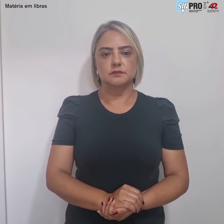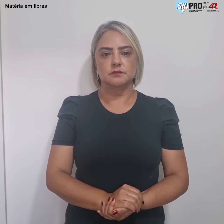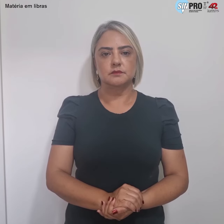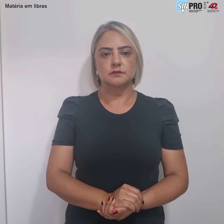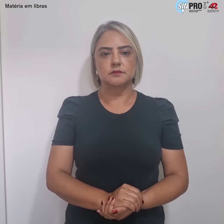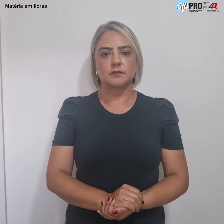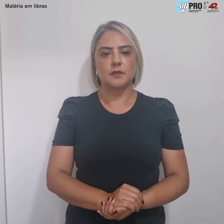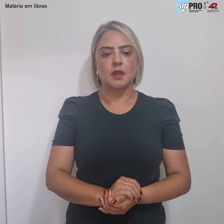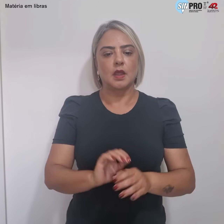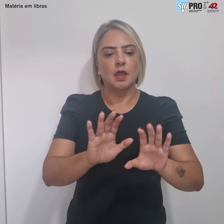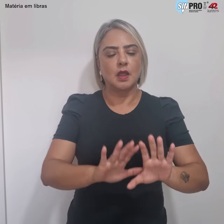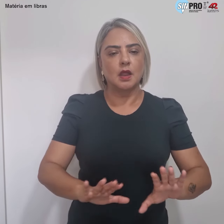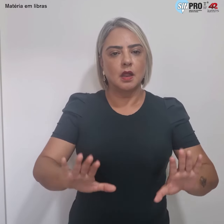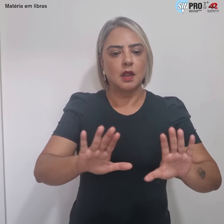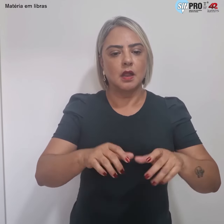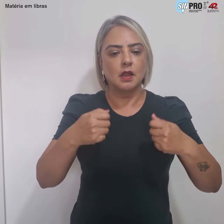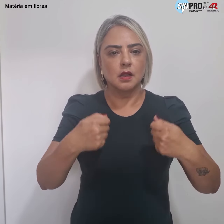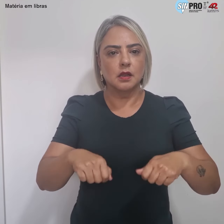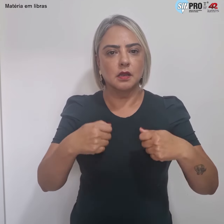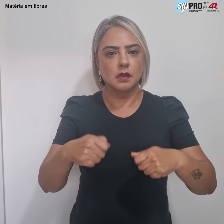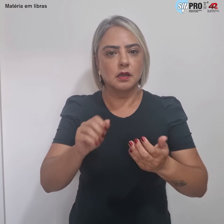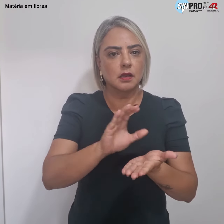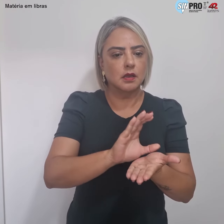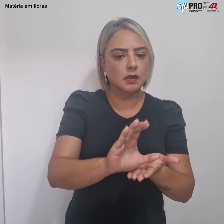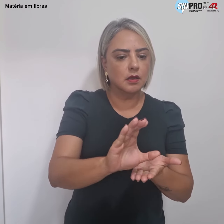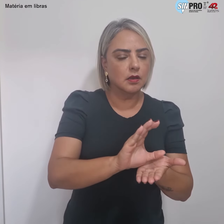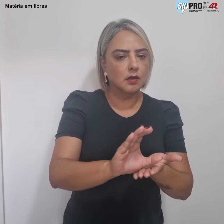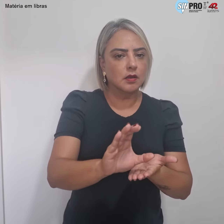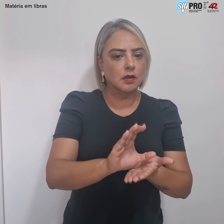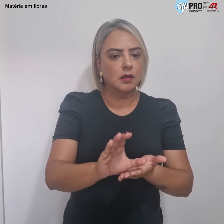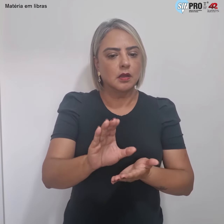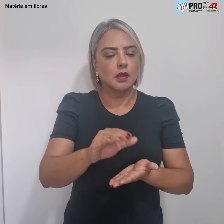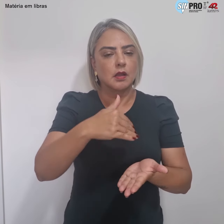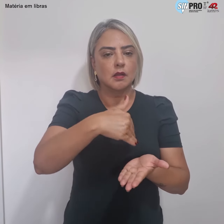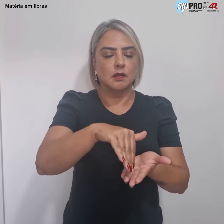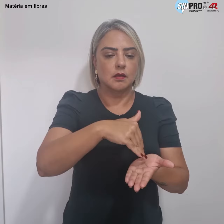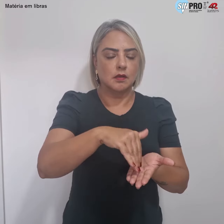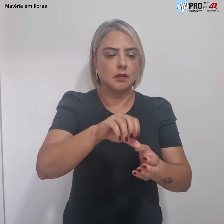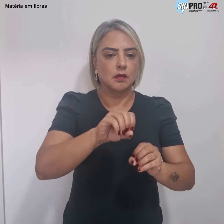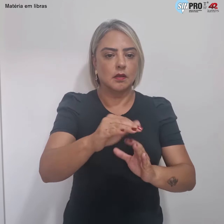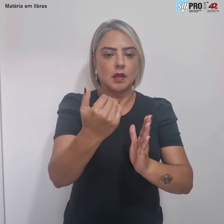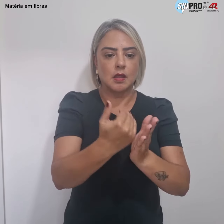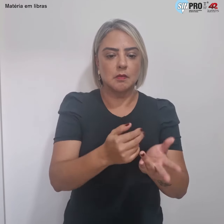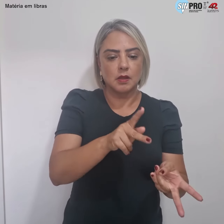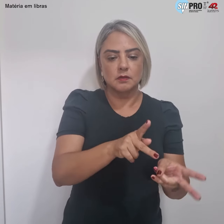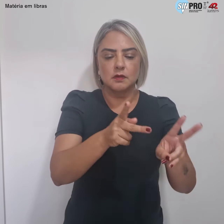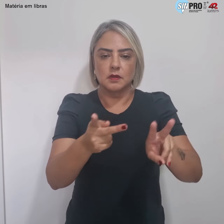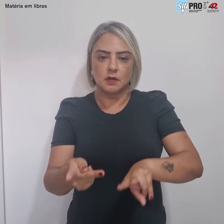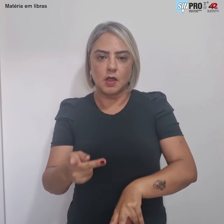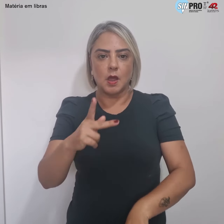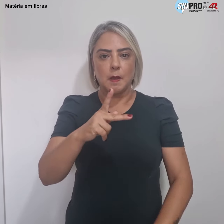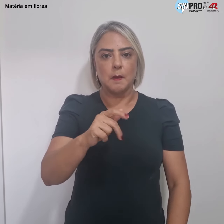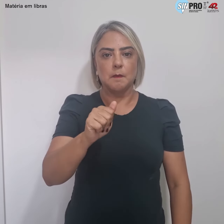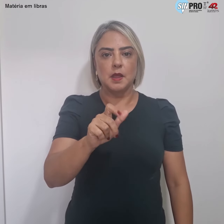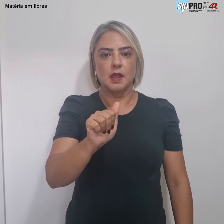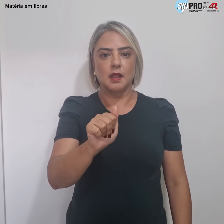Diante de grande necessidade de investimento, SEE reduz repasse do PEDAF em relação a